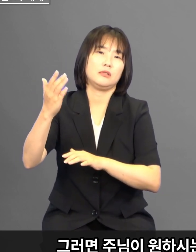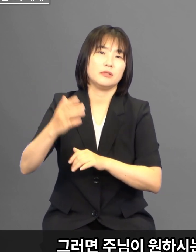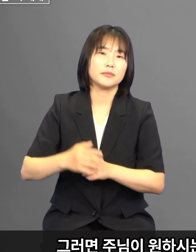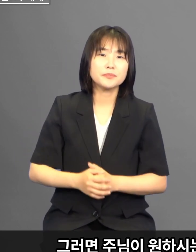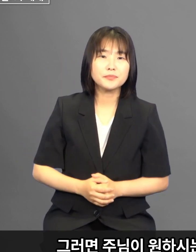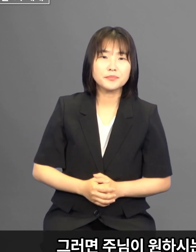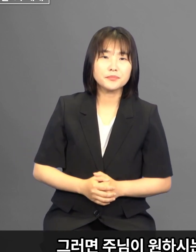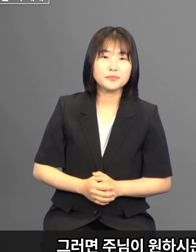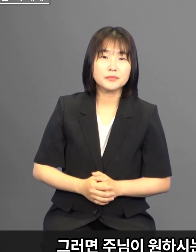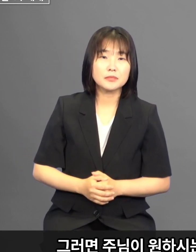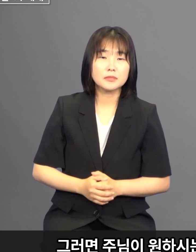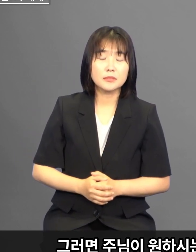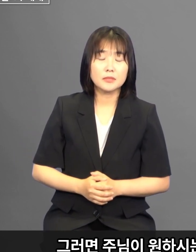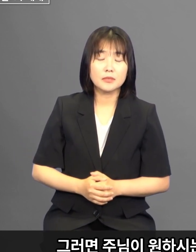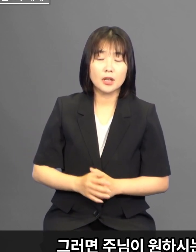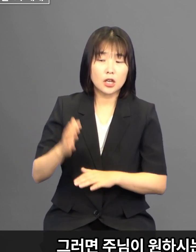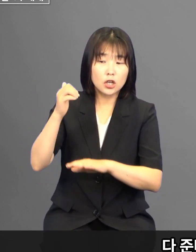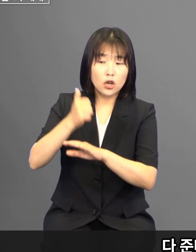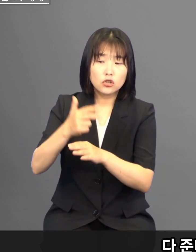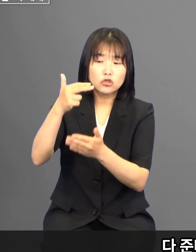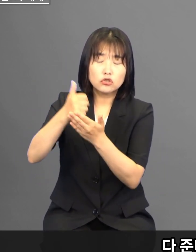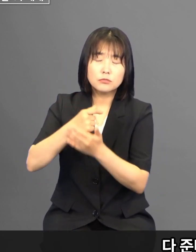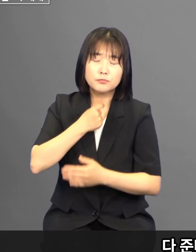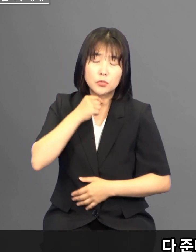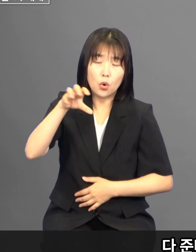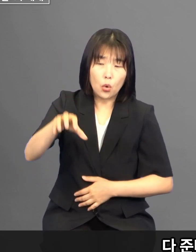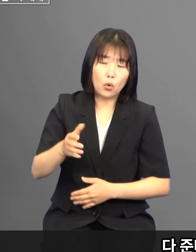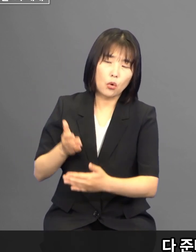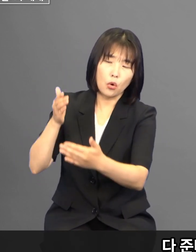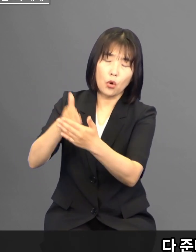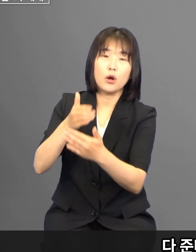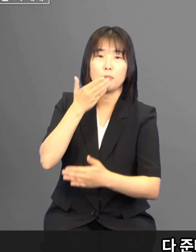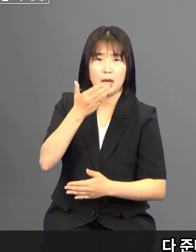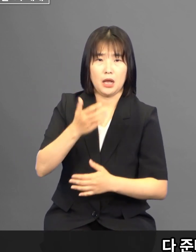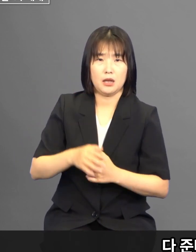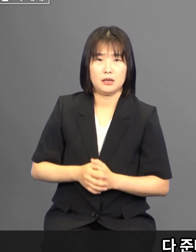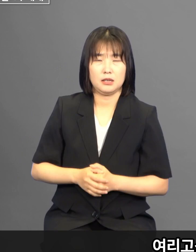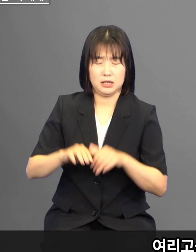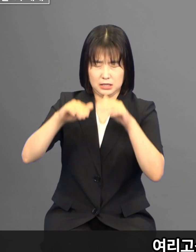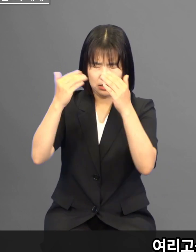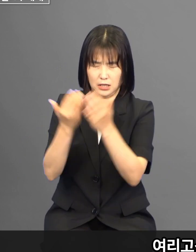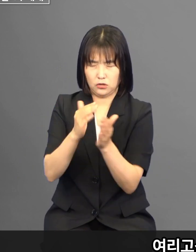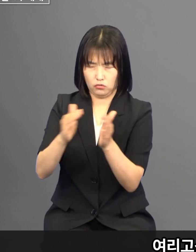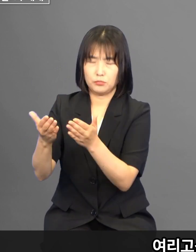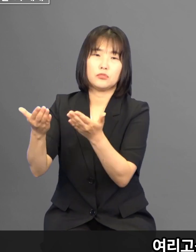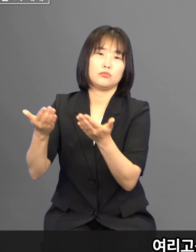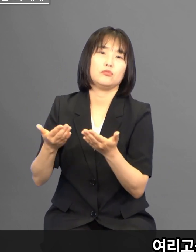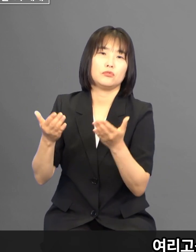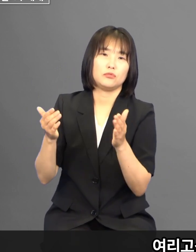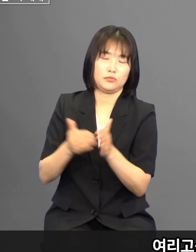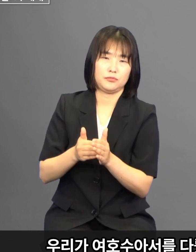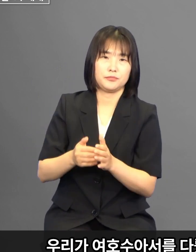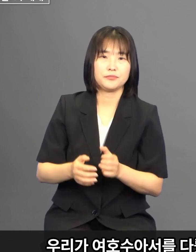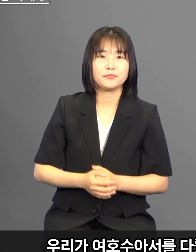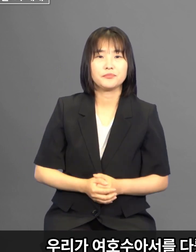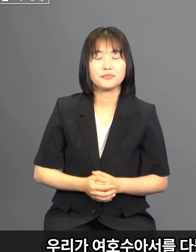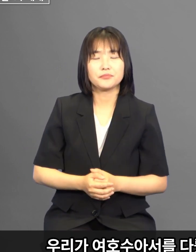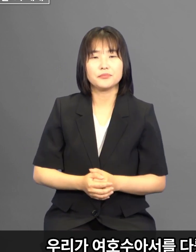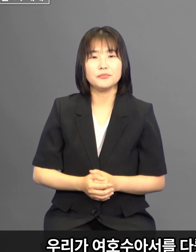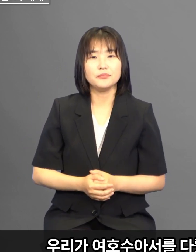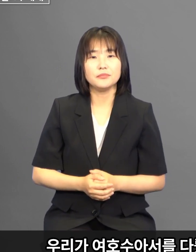그 지점에 다다르게 되는 것이죠. 다 준비를 해두셨어요. 여리고성 이야기 아시죠?